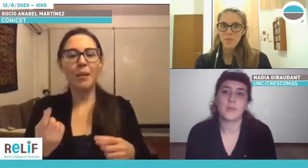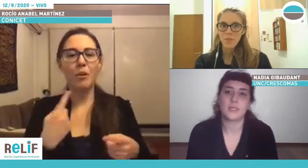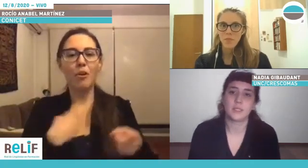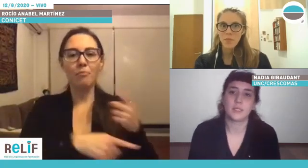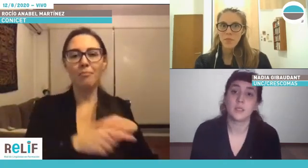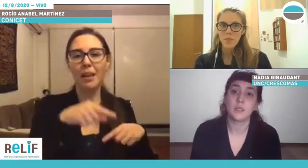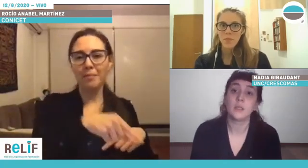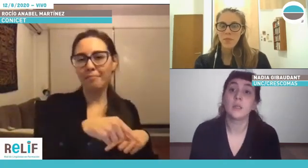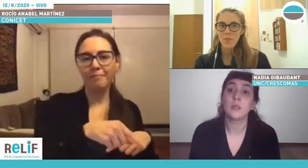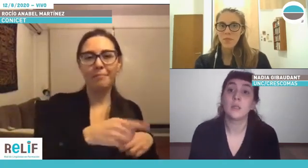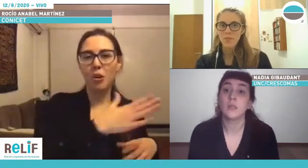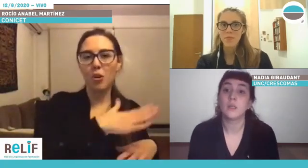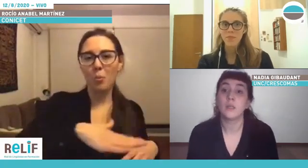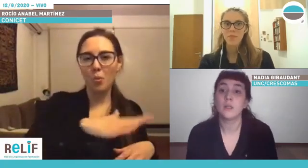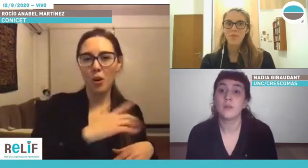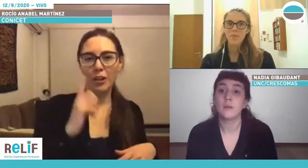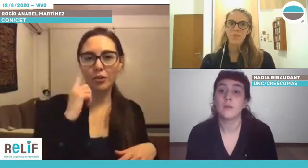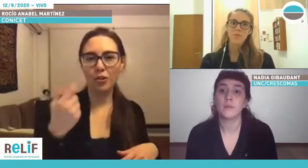formas